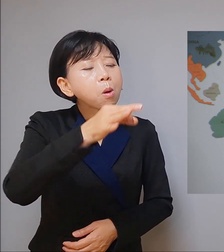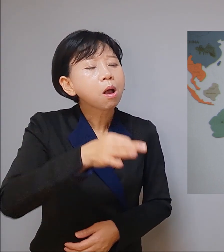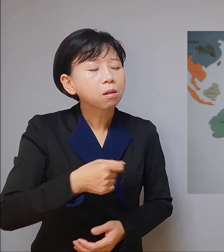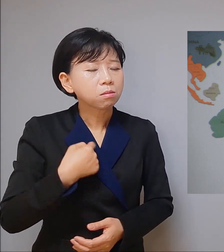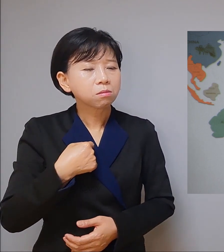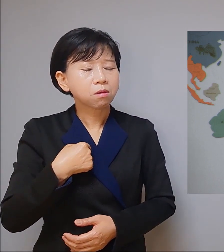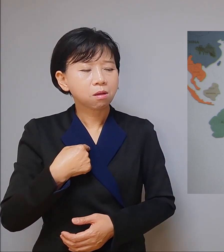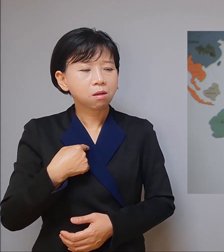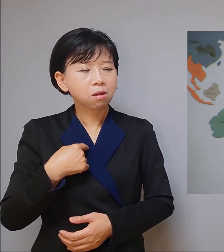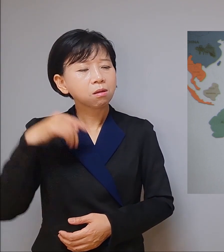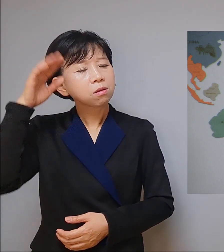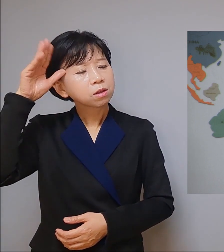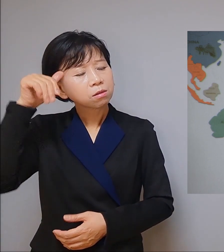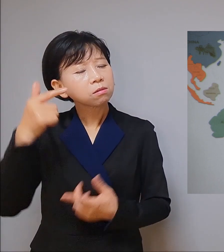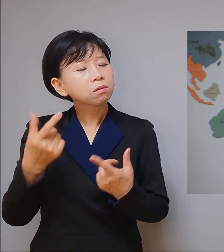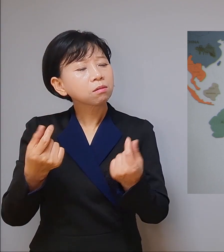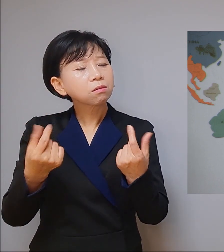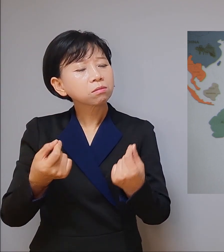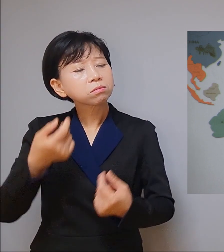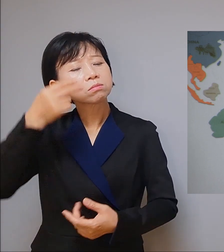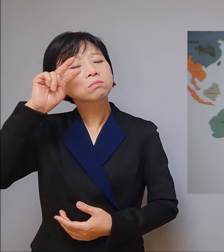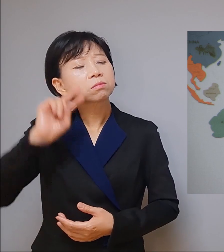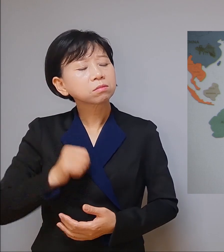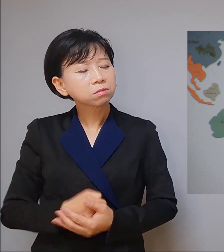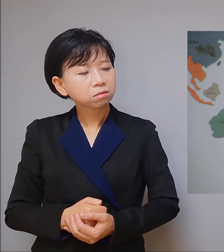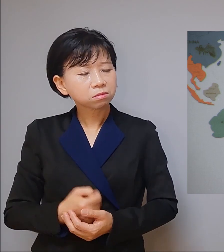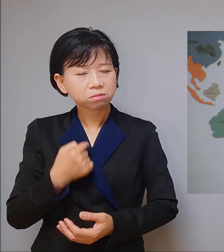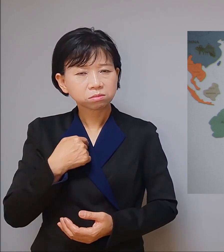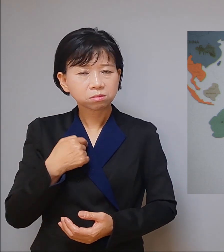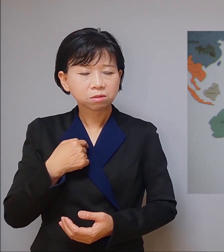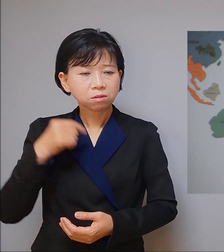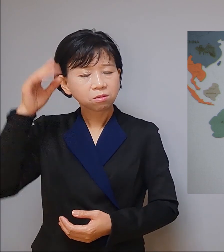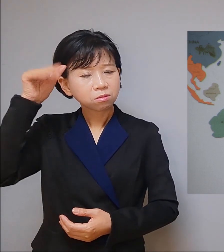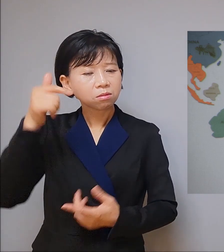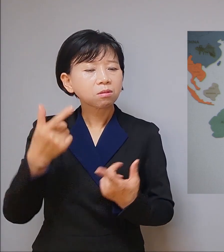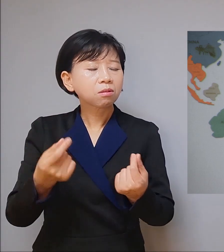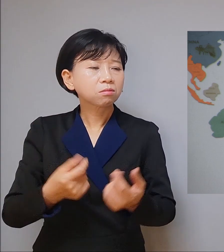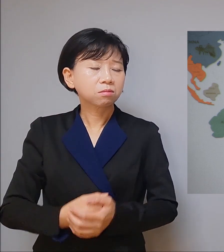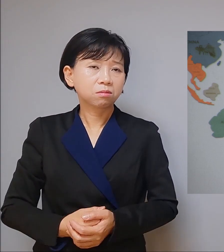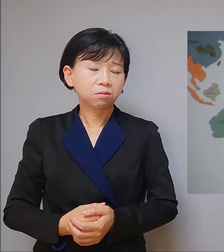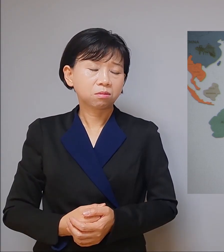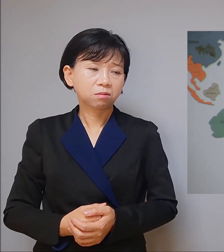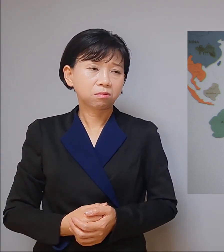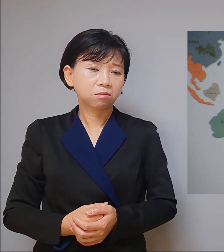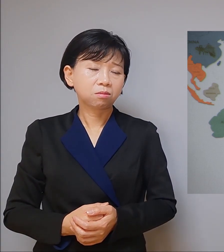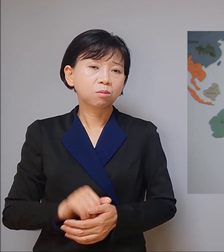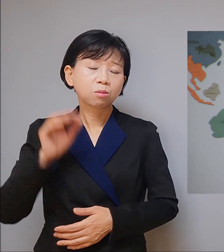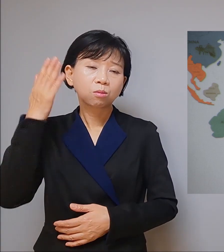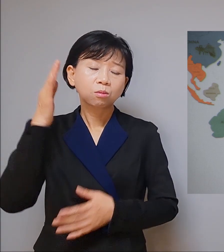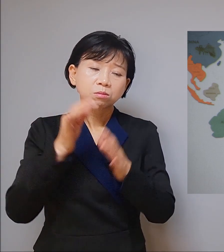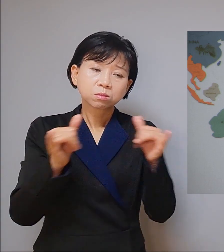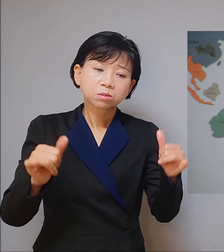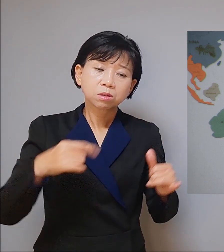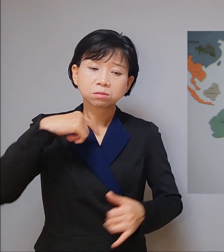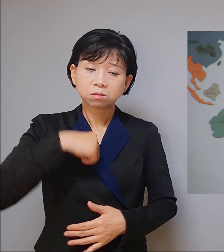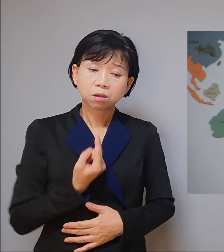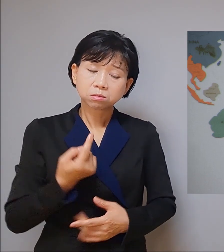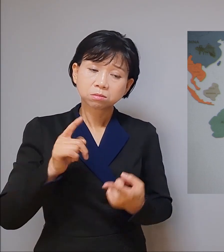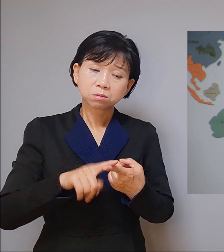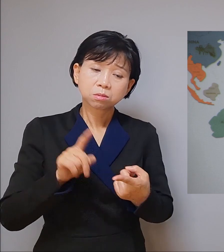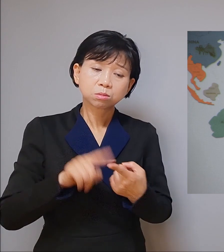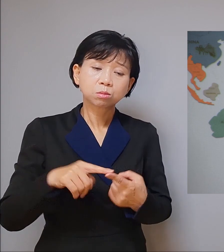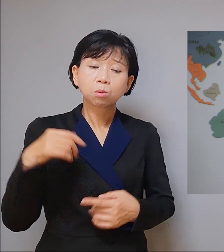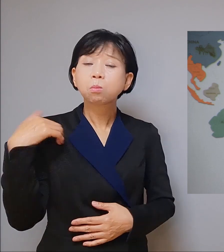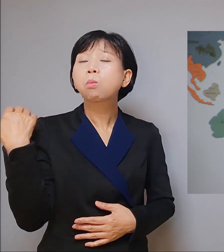같은 착각이 듭니다. 오늘을 살아가는 많은 사람들이 자기 자신이 누구인지